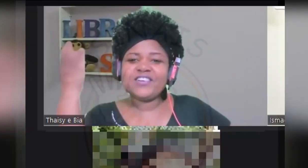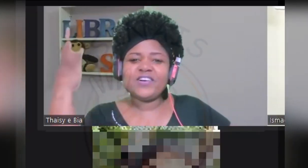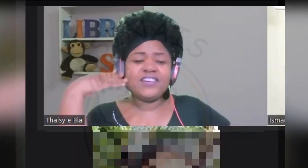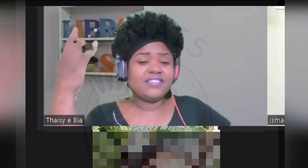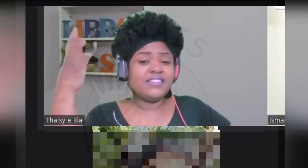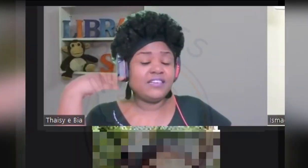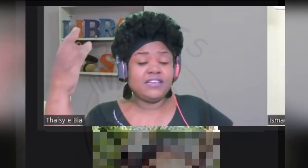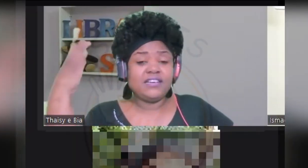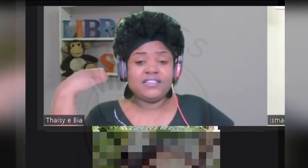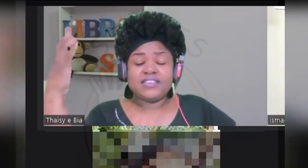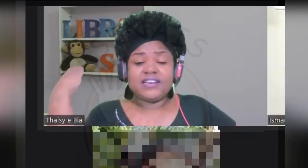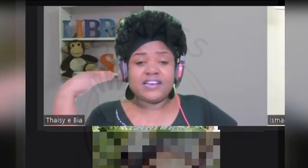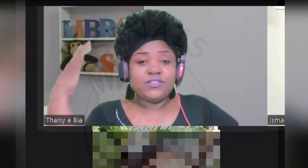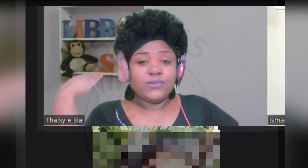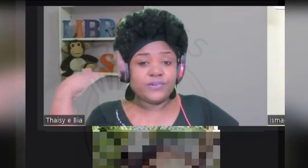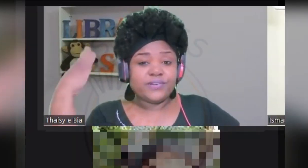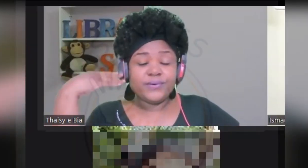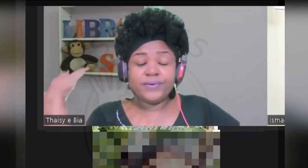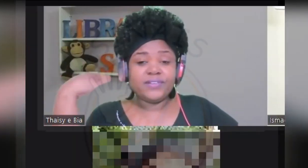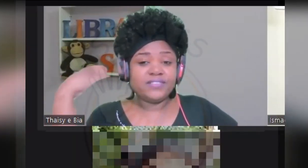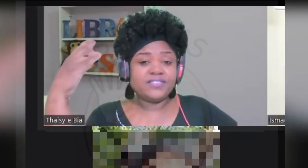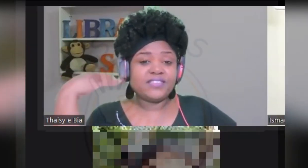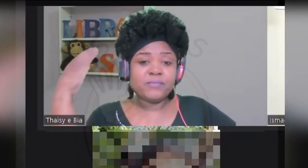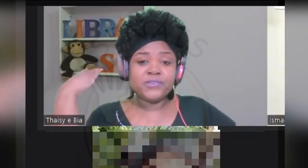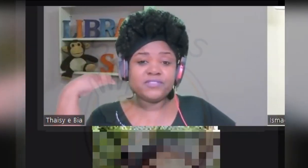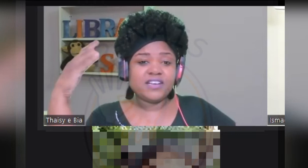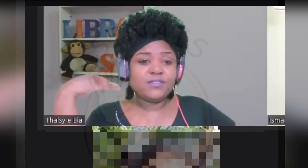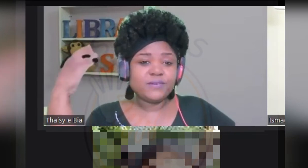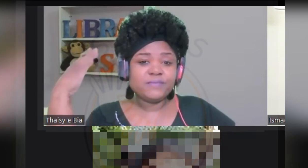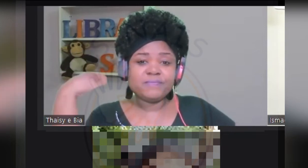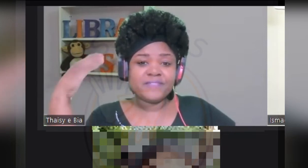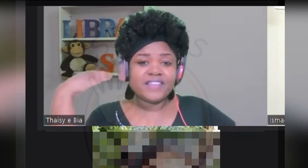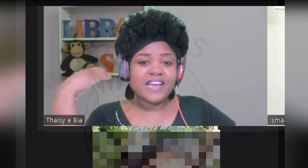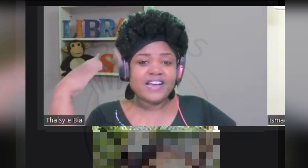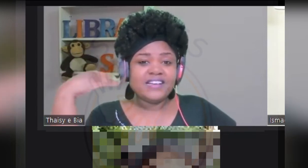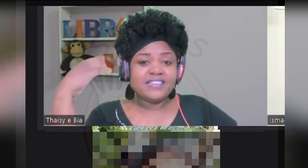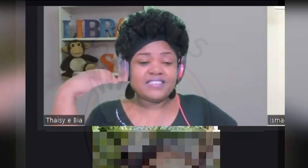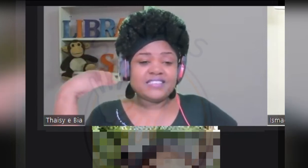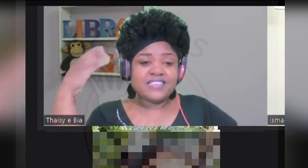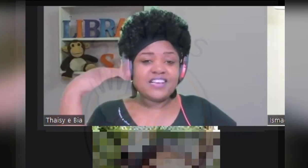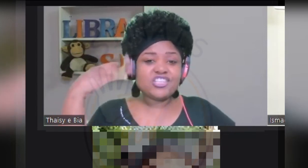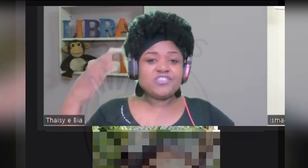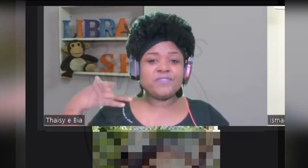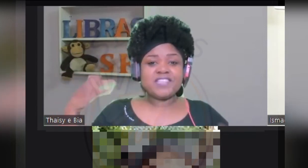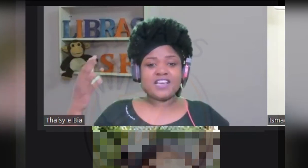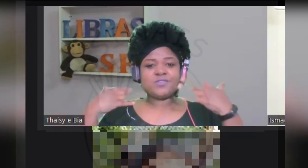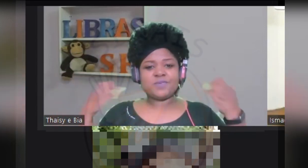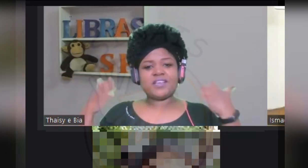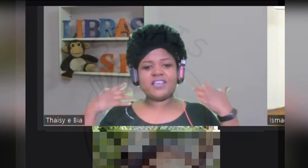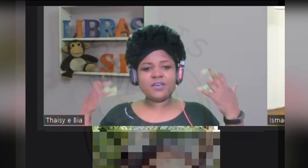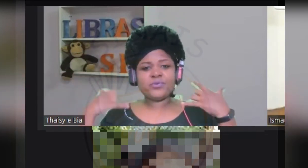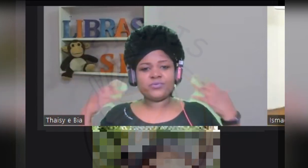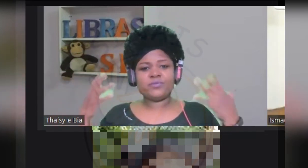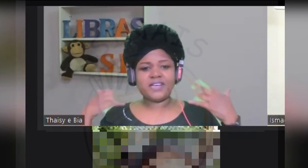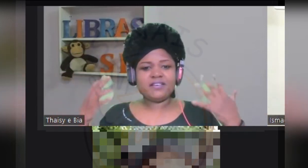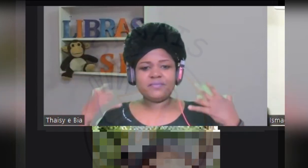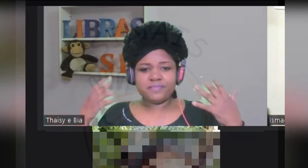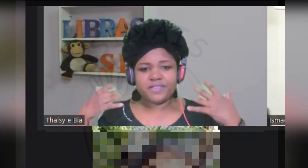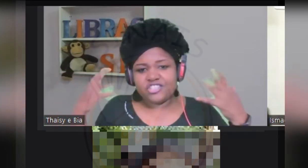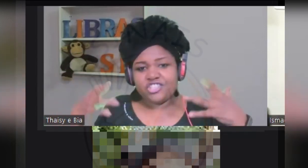ó. Tá calor. Tá muito calor. Se a gente fizer isso aqui né? A gente